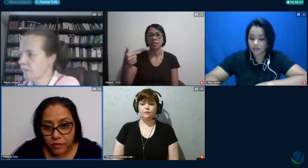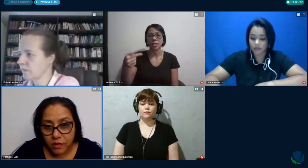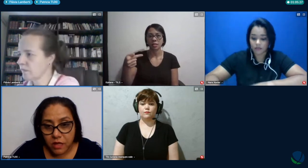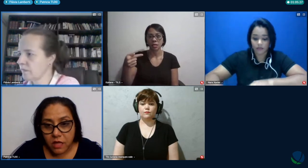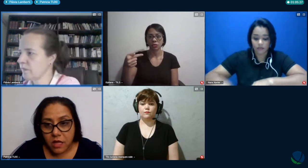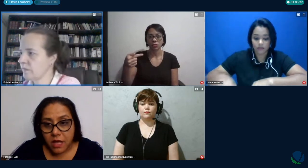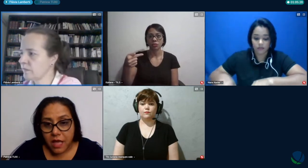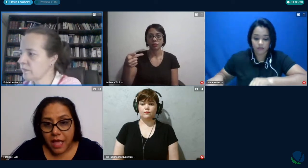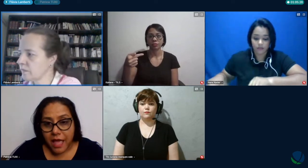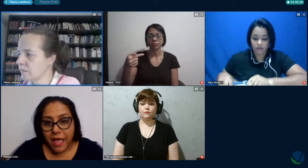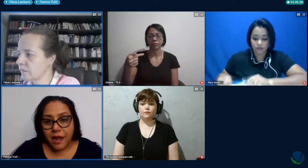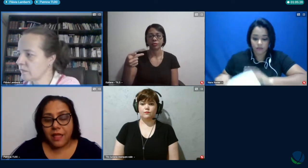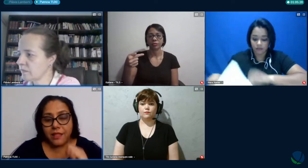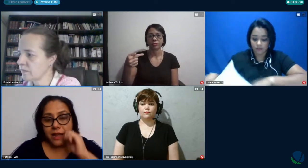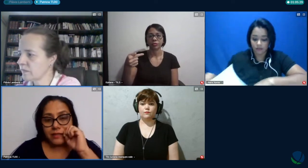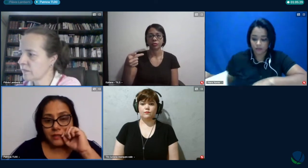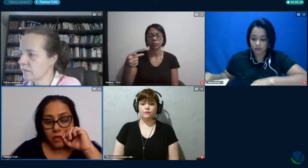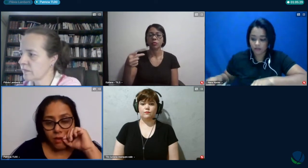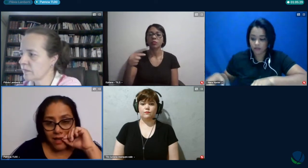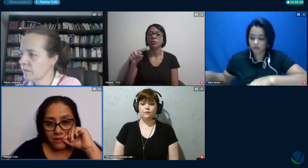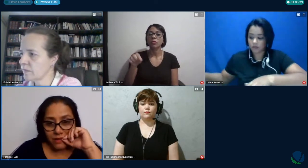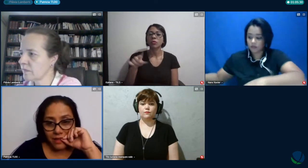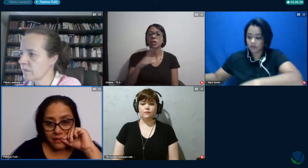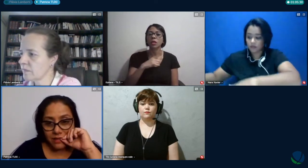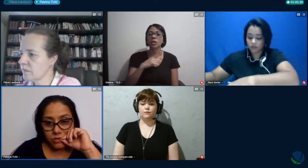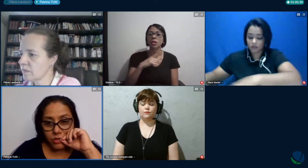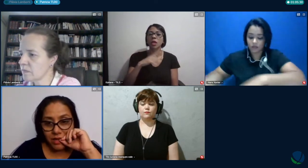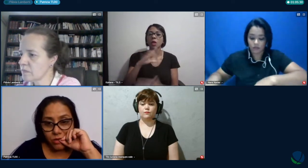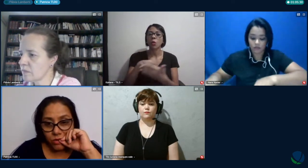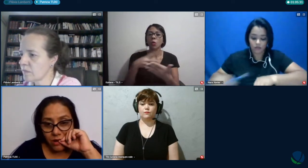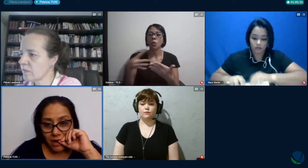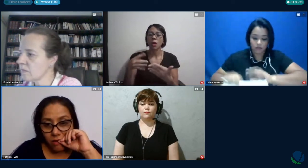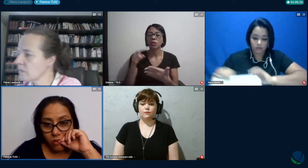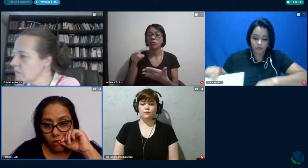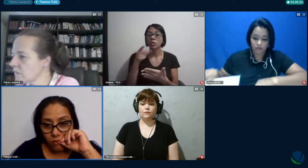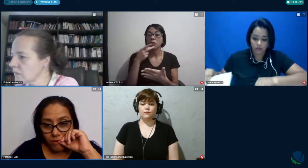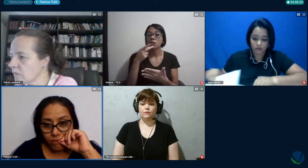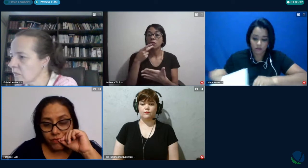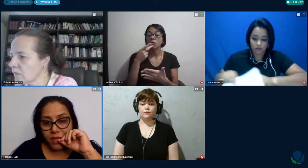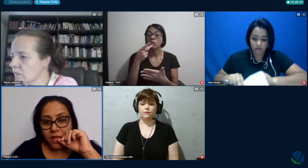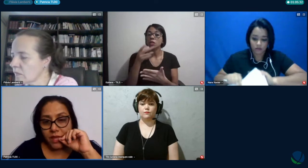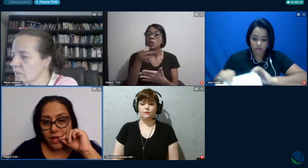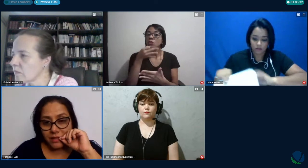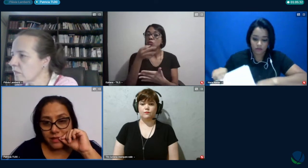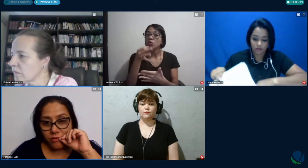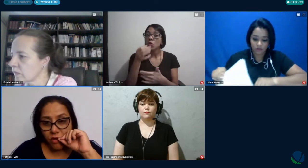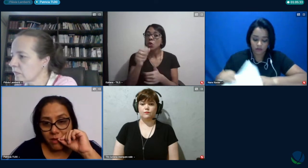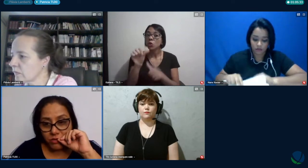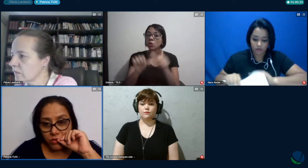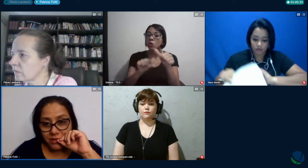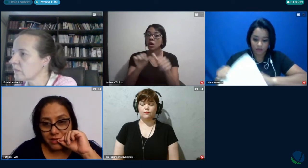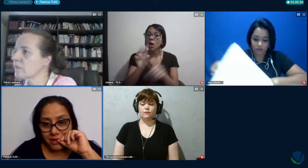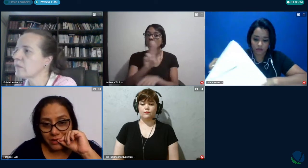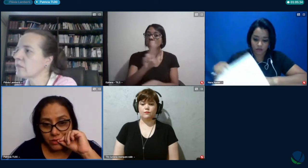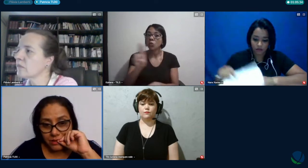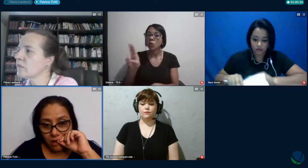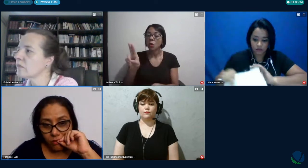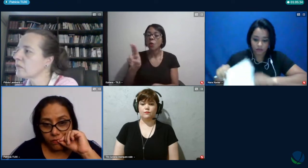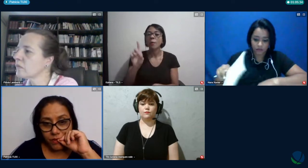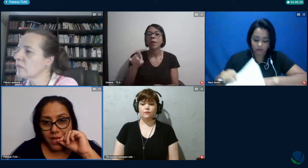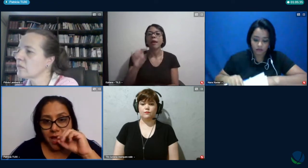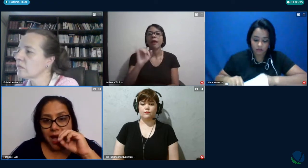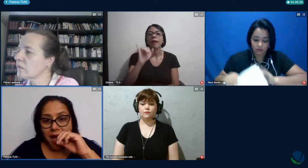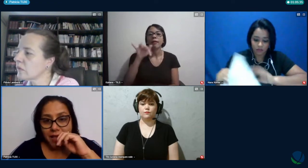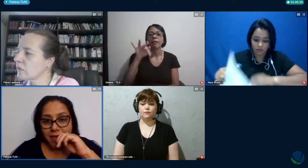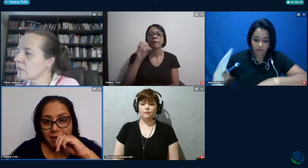117, ela traz esse quadro que você sugeriu trocar o nome, que é essa informações da